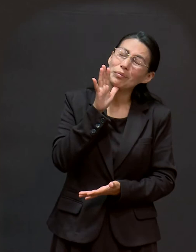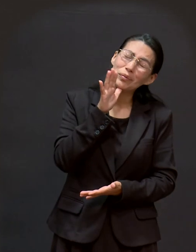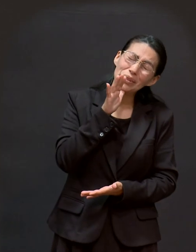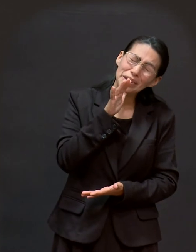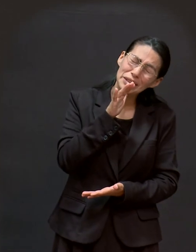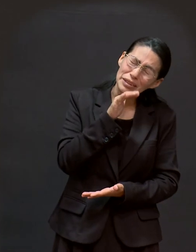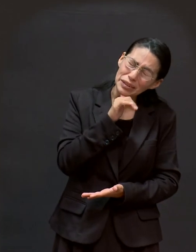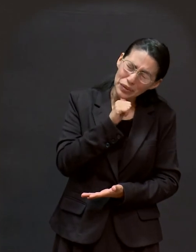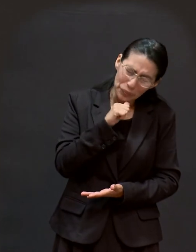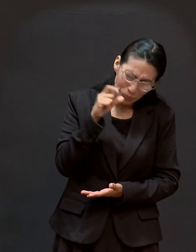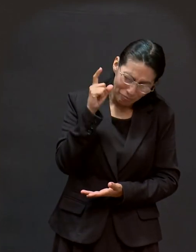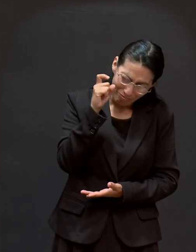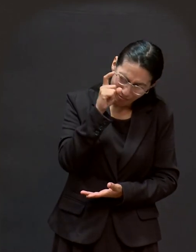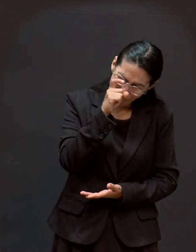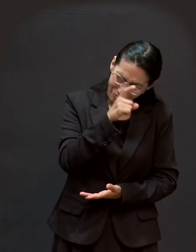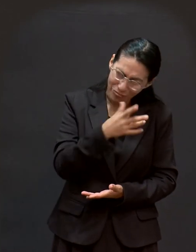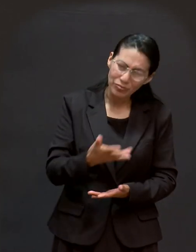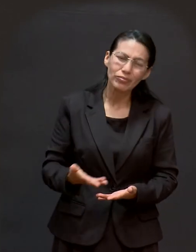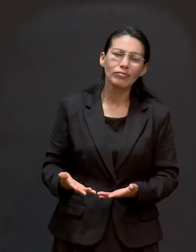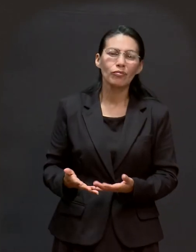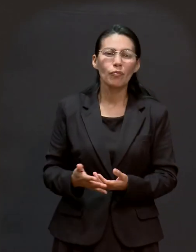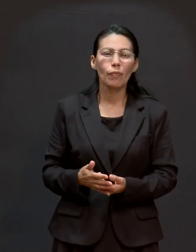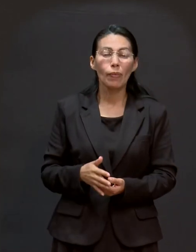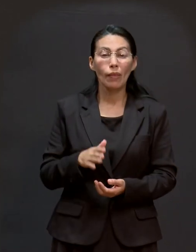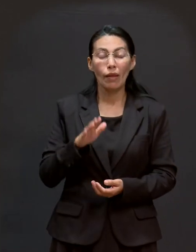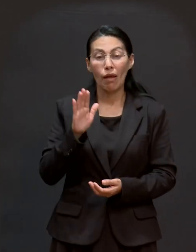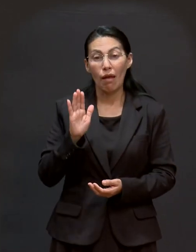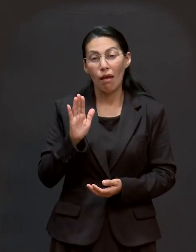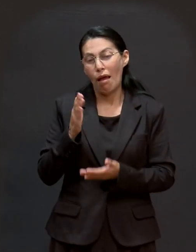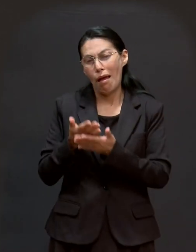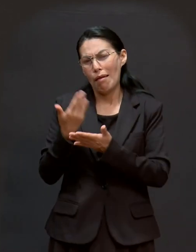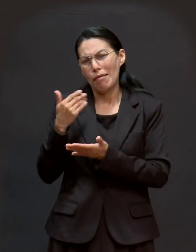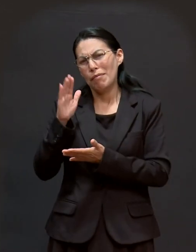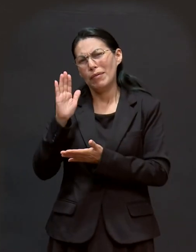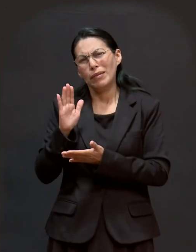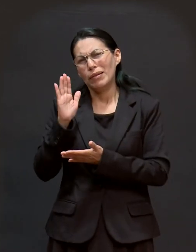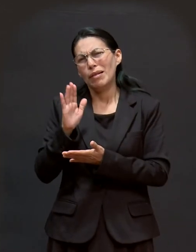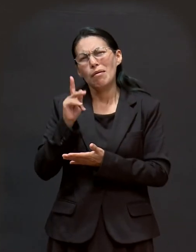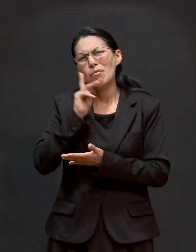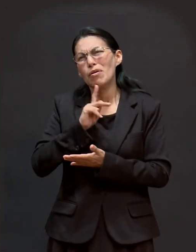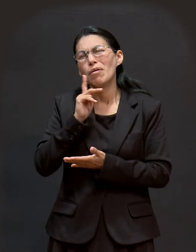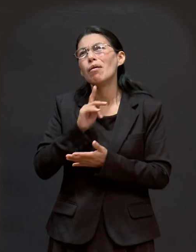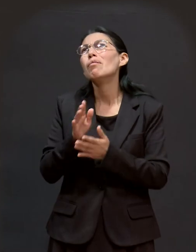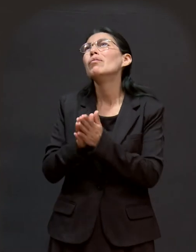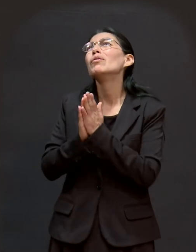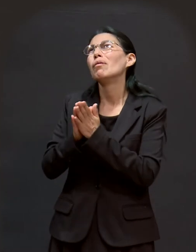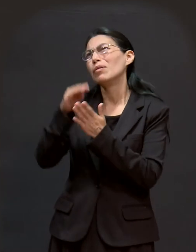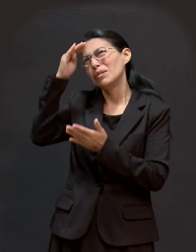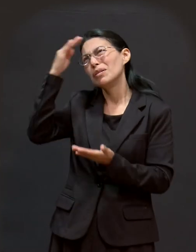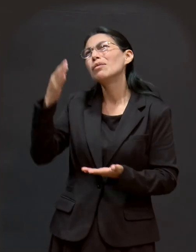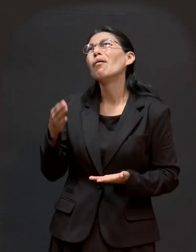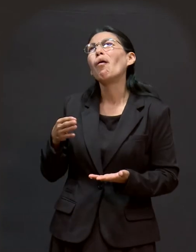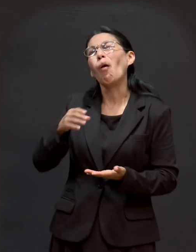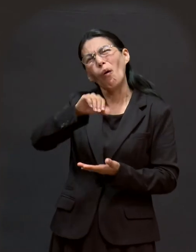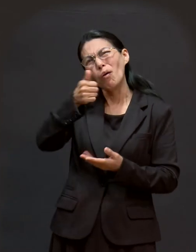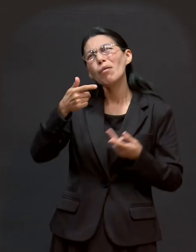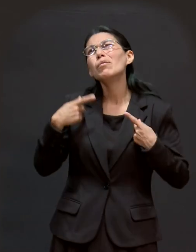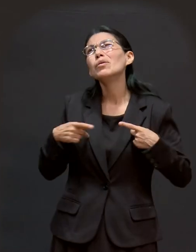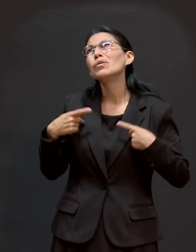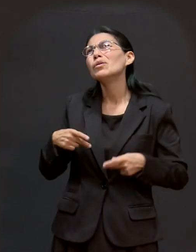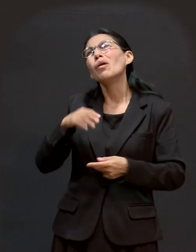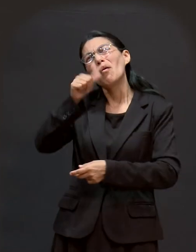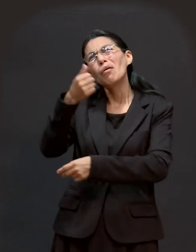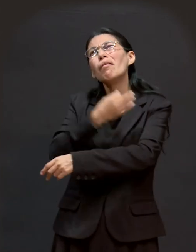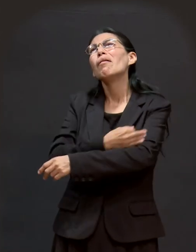en que ya como que no puede recuerdo que después de la última prueba cuando ya parecía que ella o sea ya señor por favor